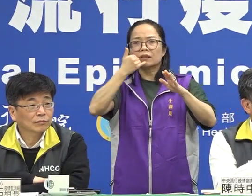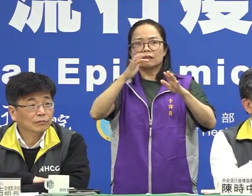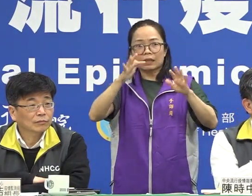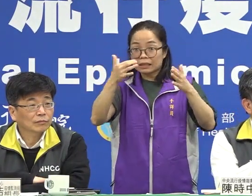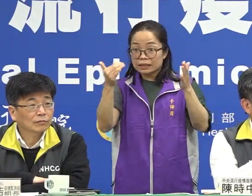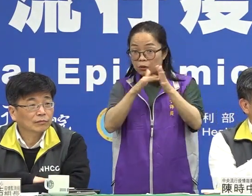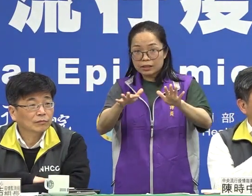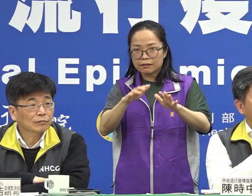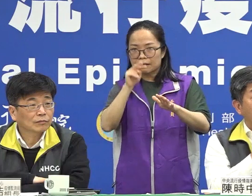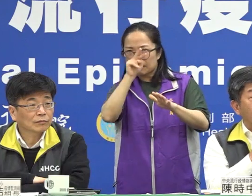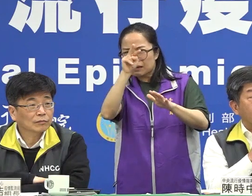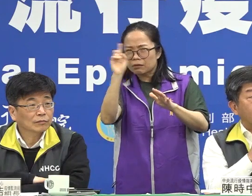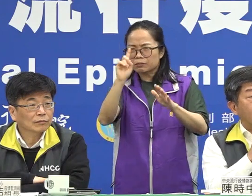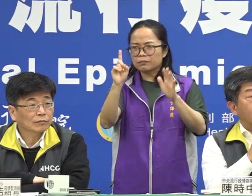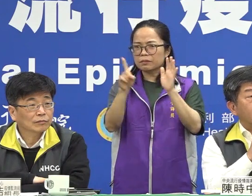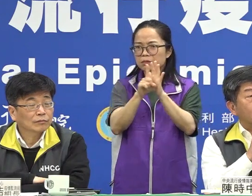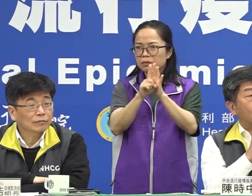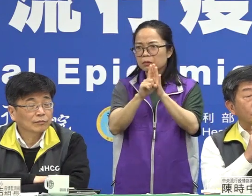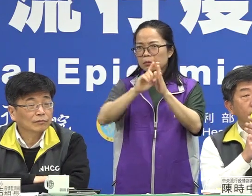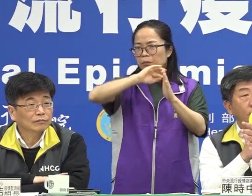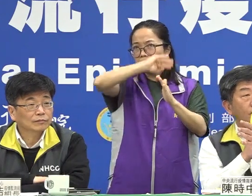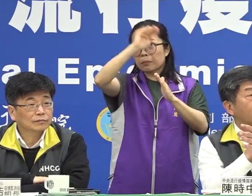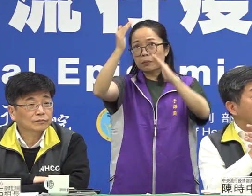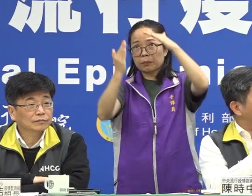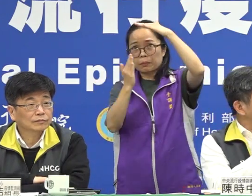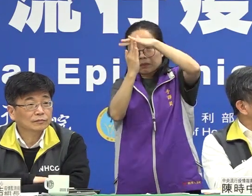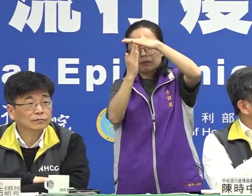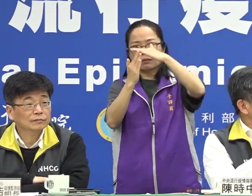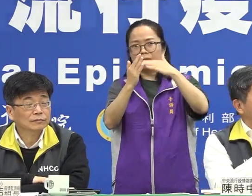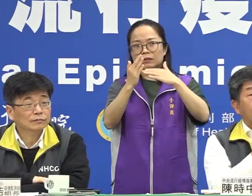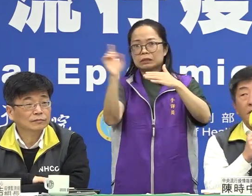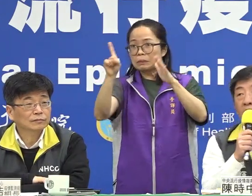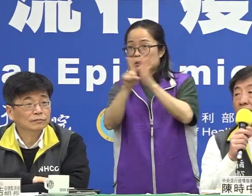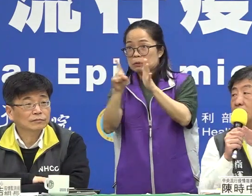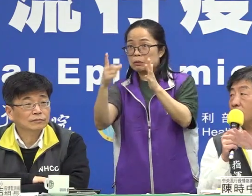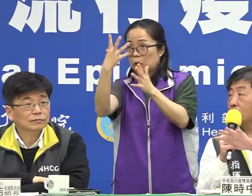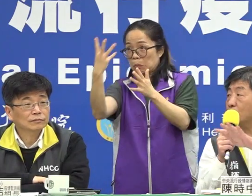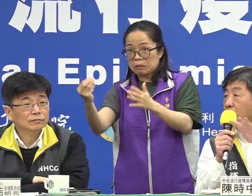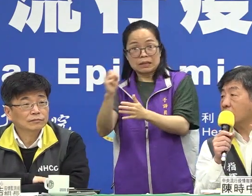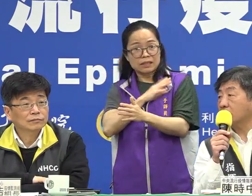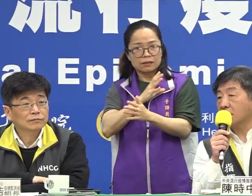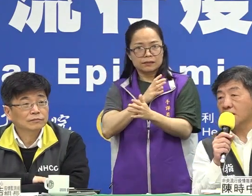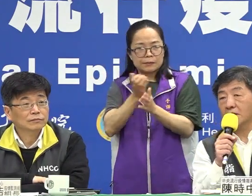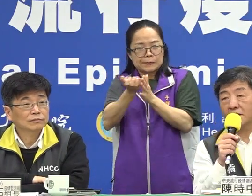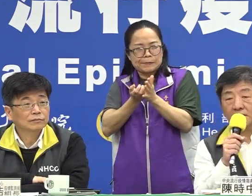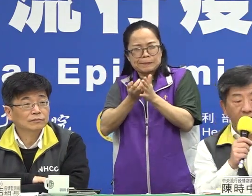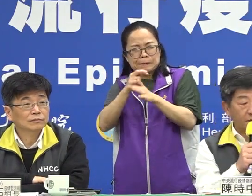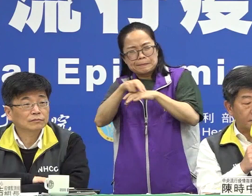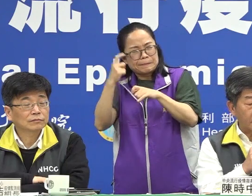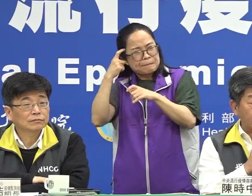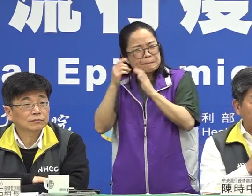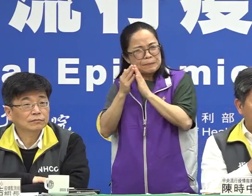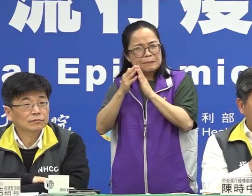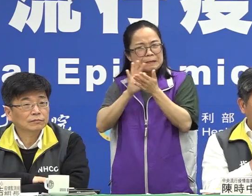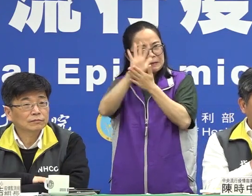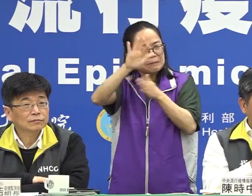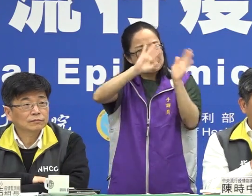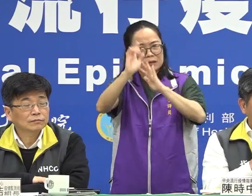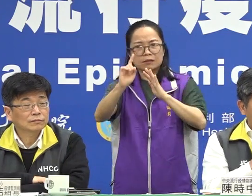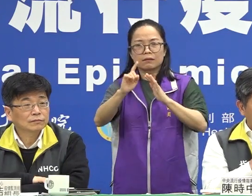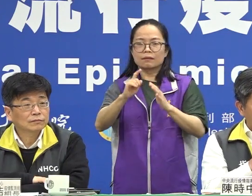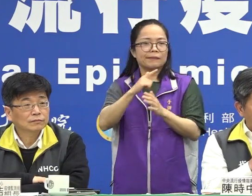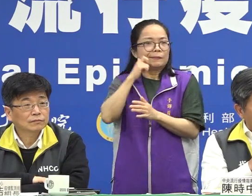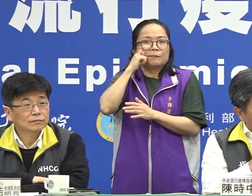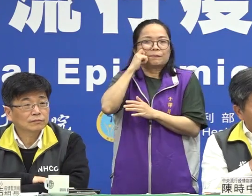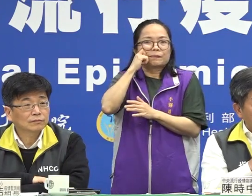来讲，我还没有办法看到它的一个终点呐。所以你很难去预测整个疫情怎么样。